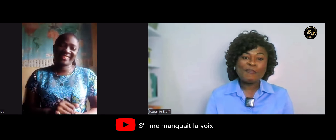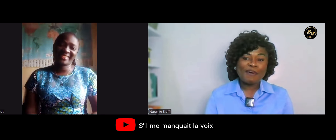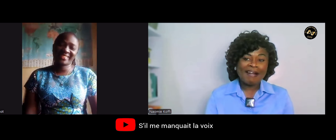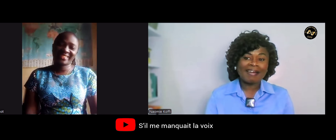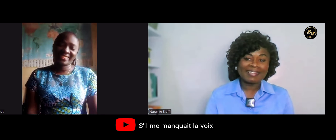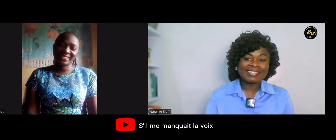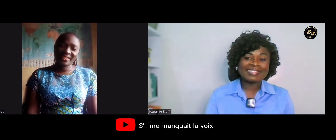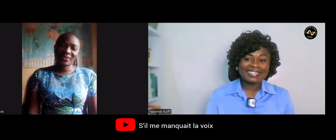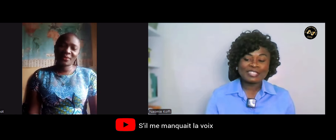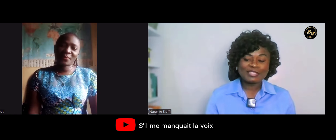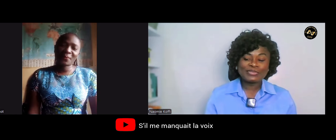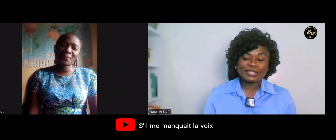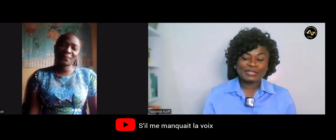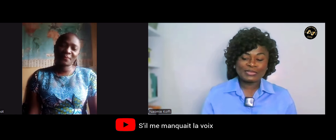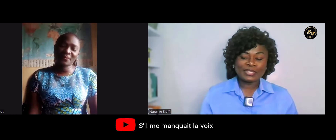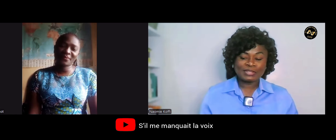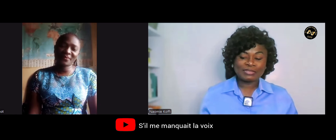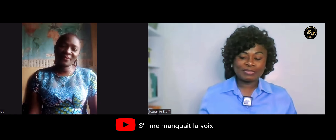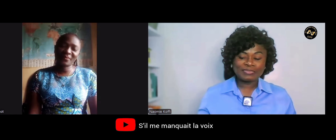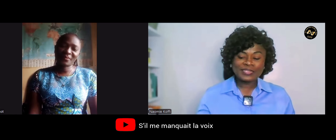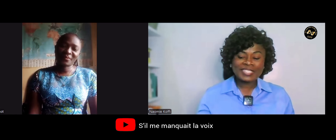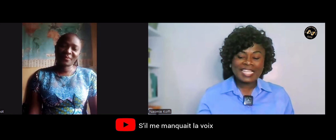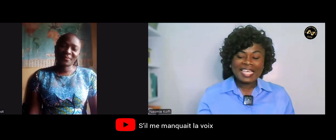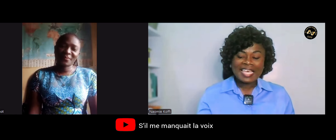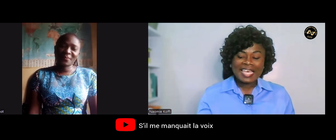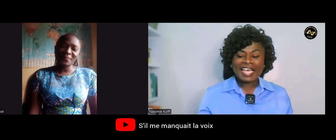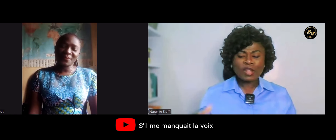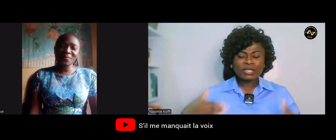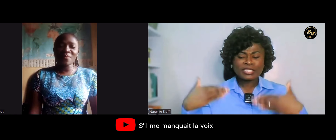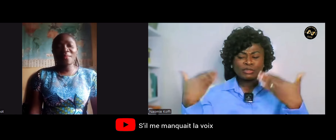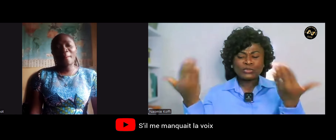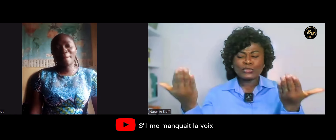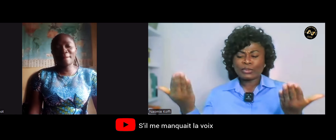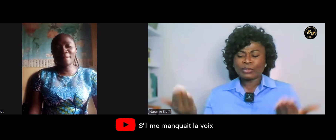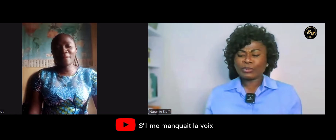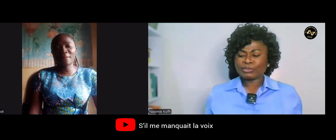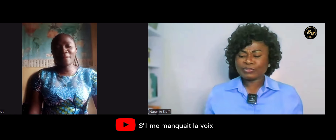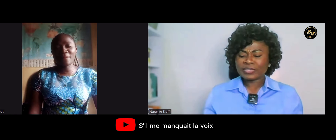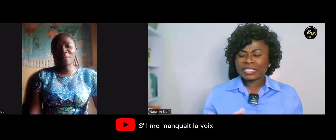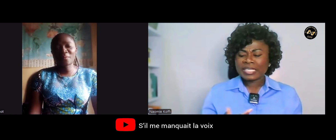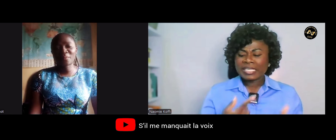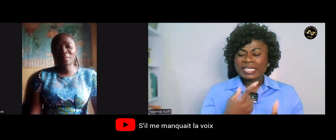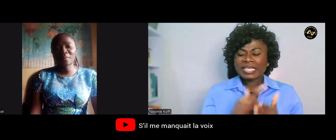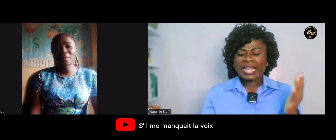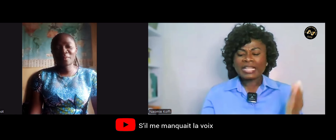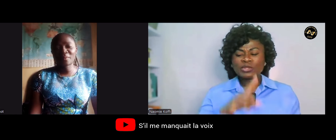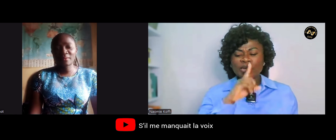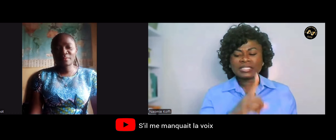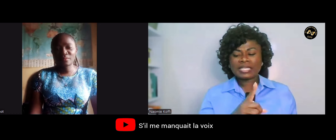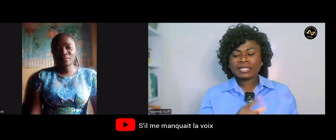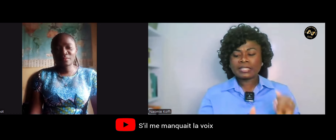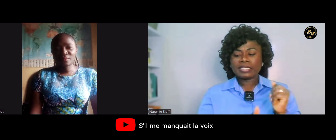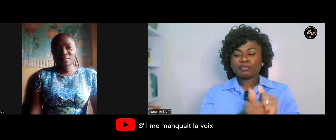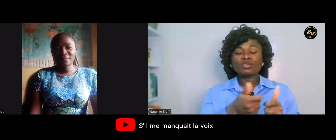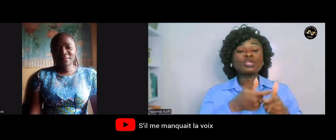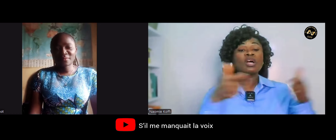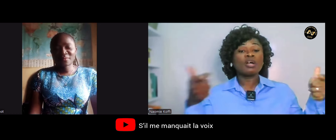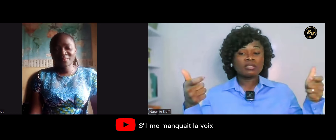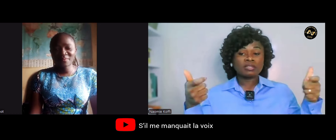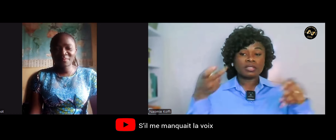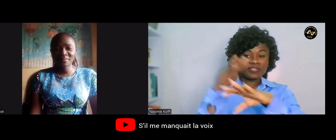pour moi. Et tout, et tout, et tout. Alors dis-nous, quelles ont été les